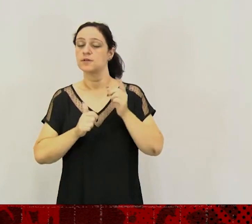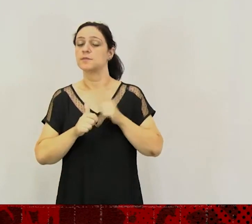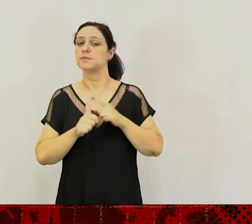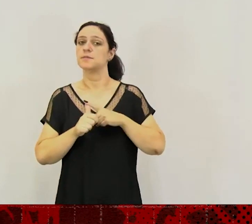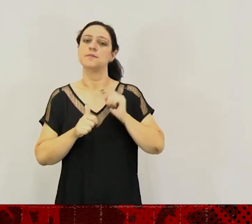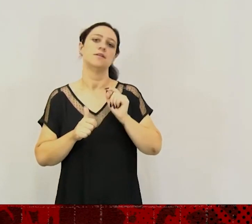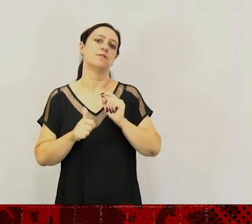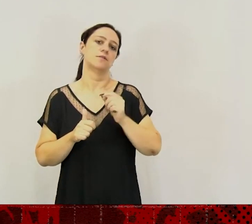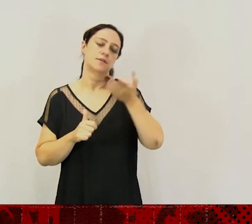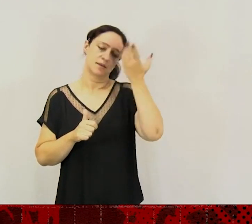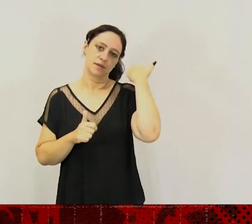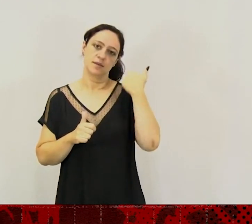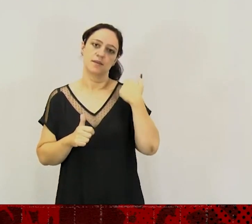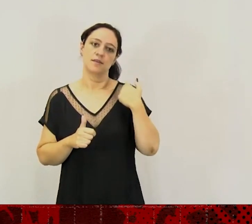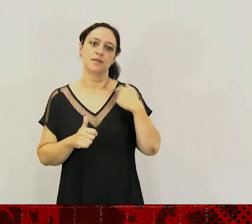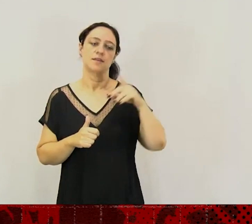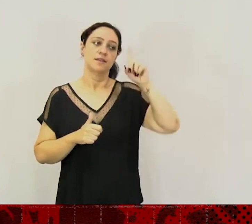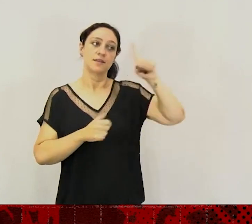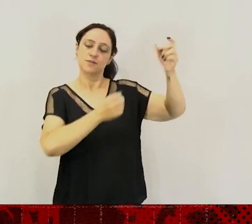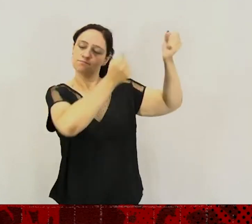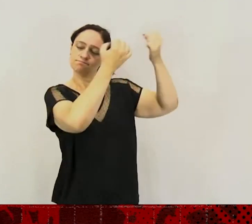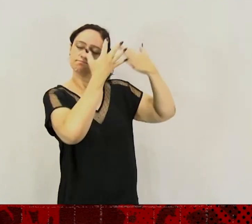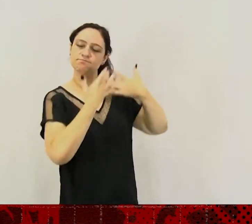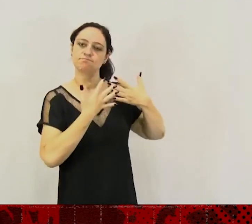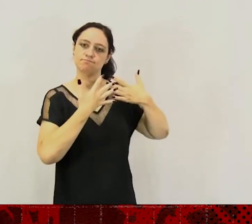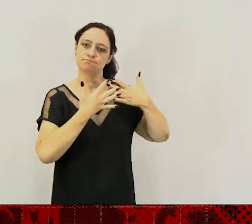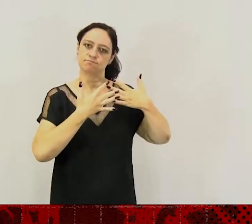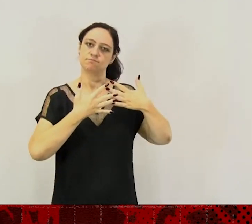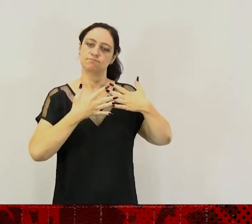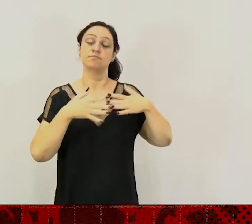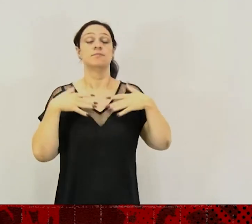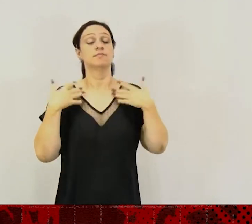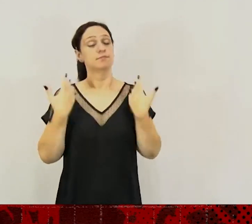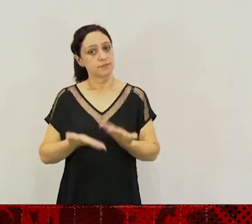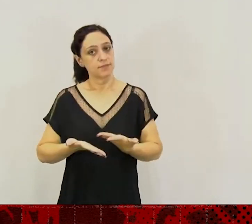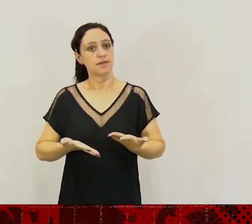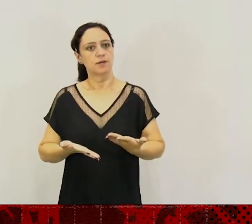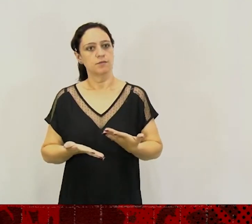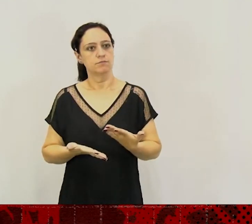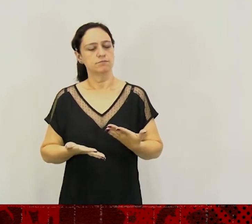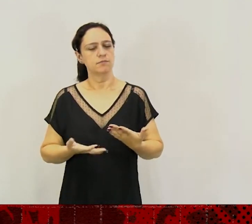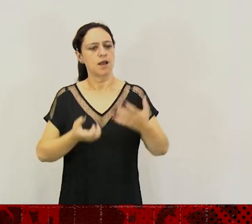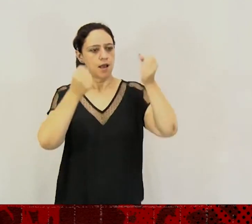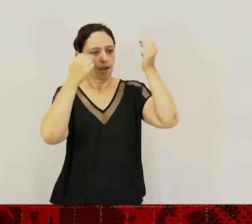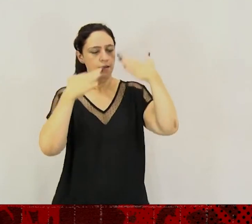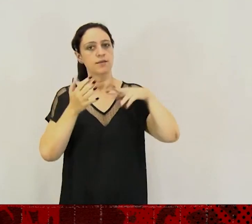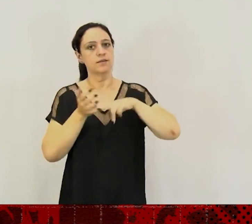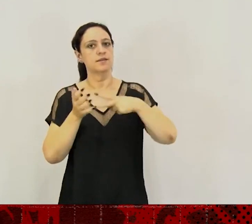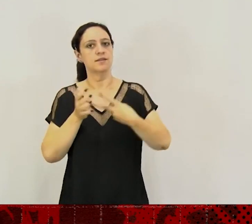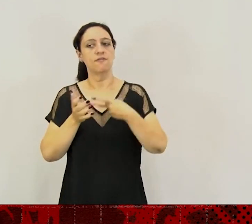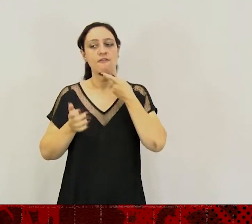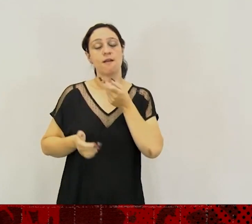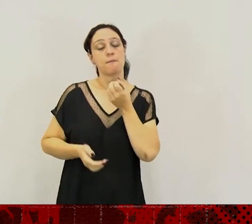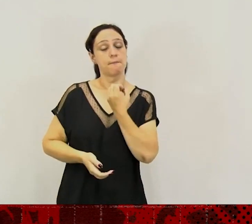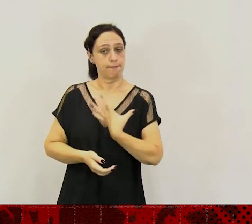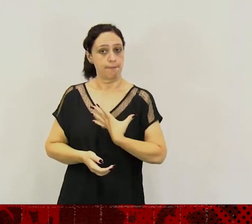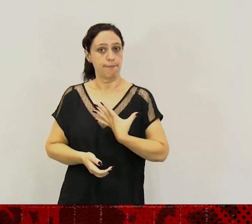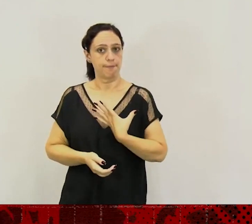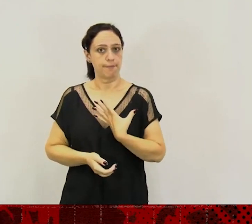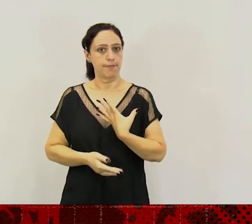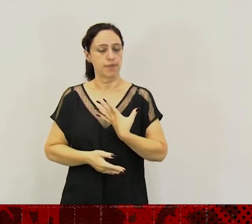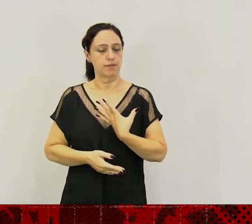nós somos abençoados. Ou seja, abençoar é falar bem.